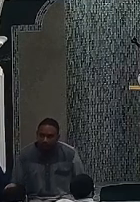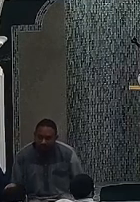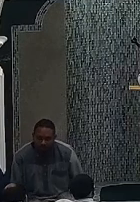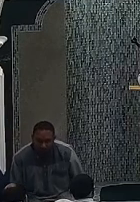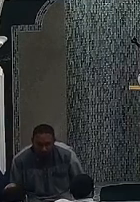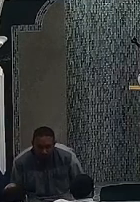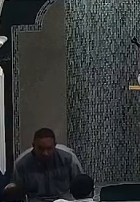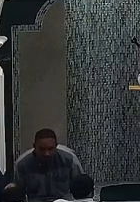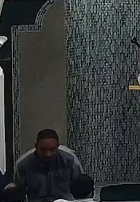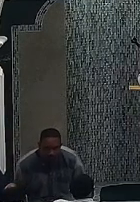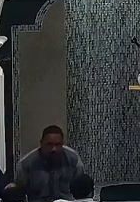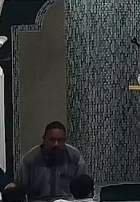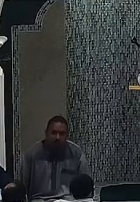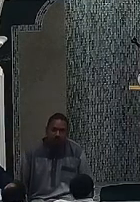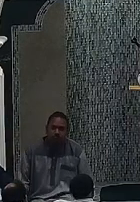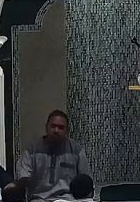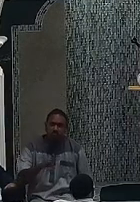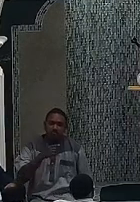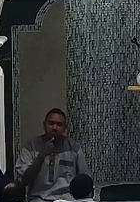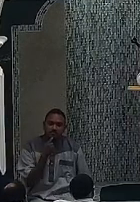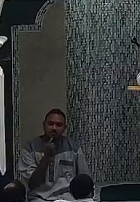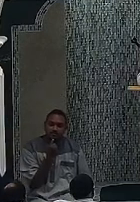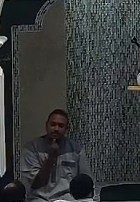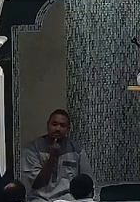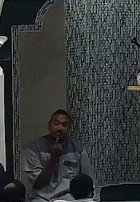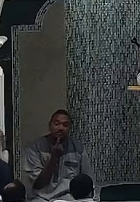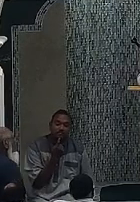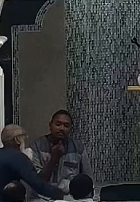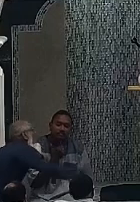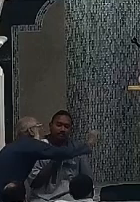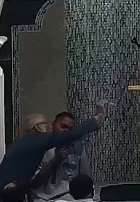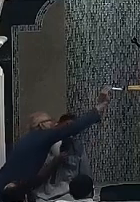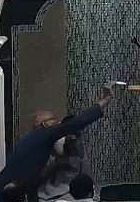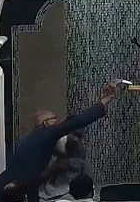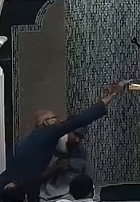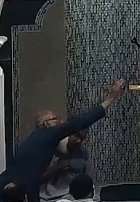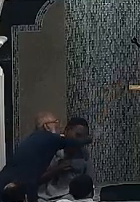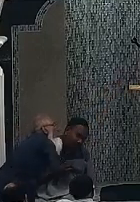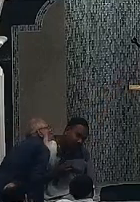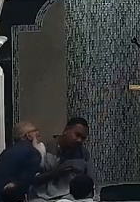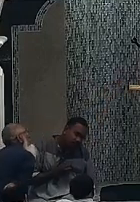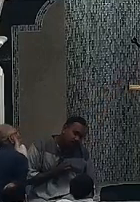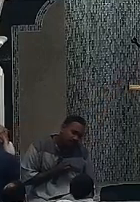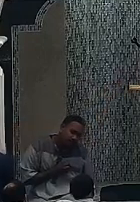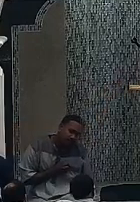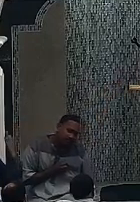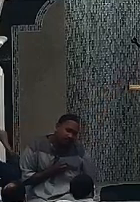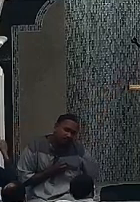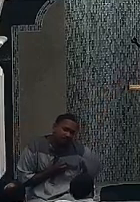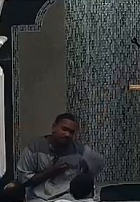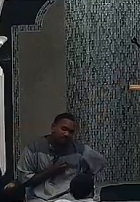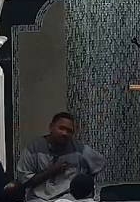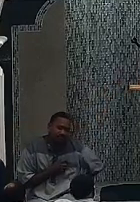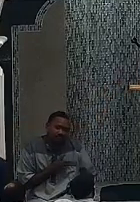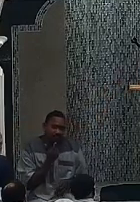فذكر فإن ذكرى تنفع المؤمنين. So remind, for verily the reminder benefits the